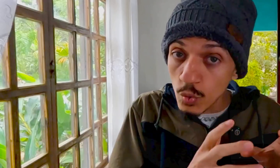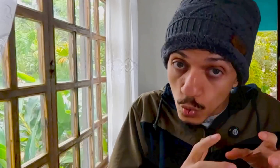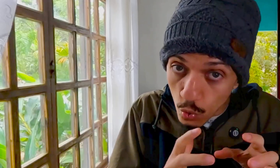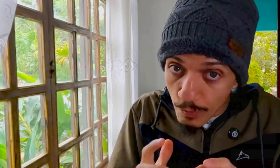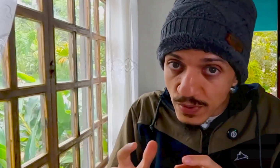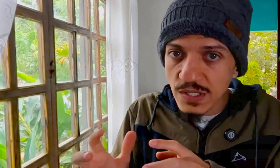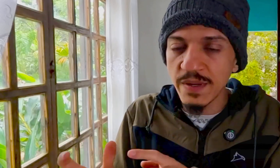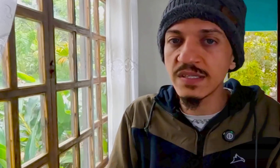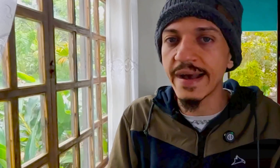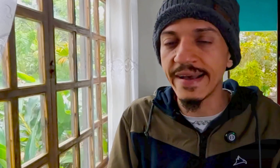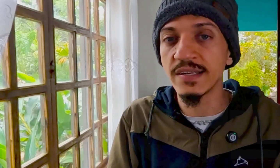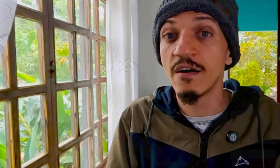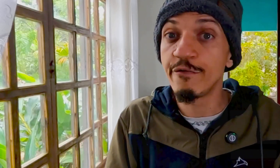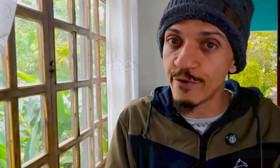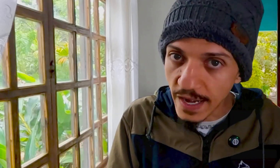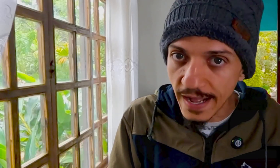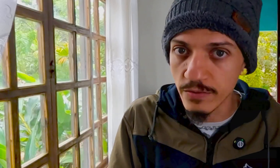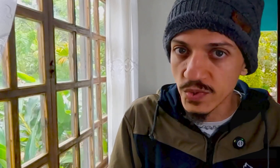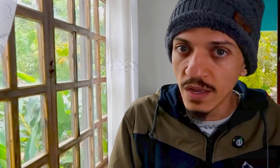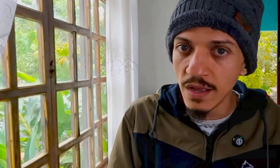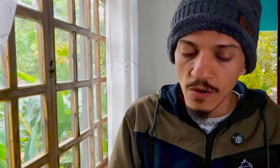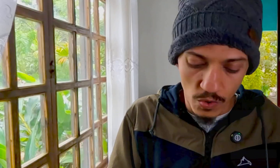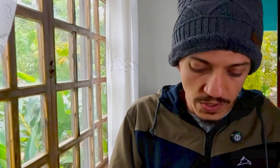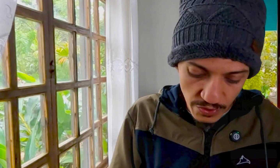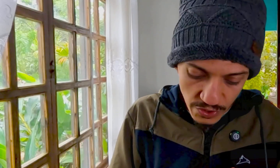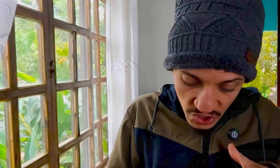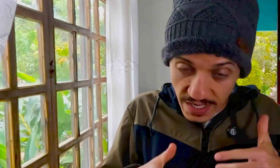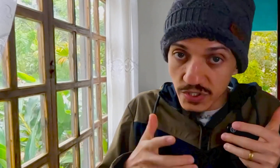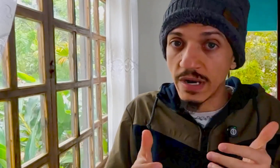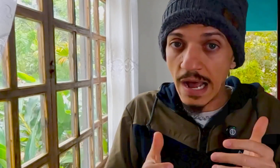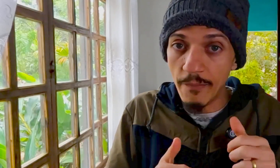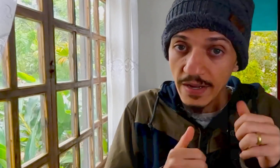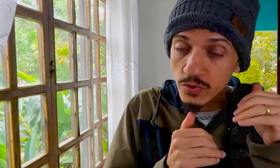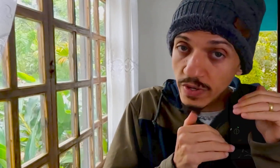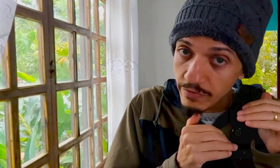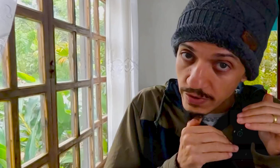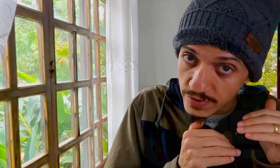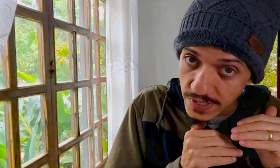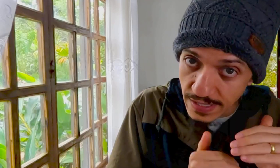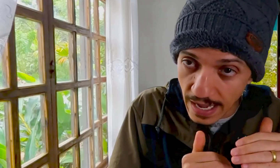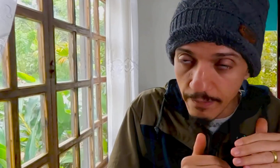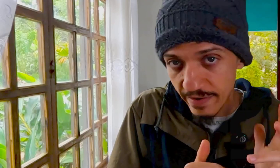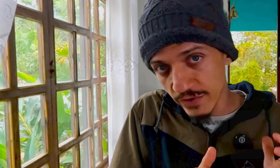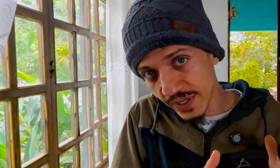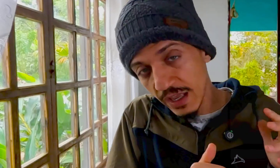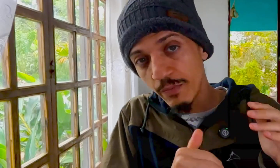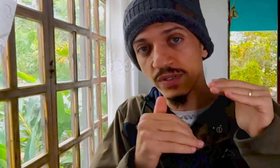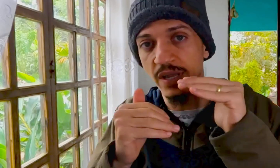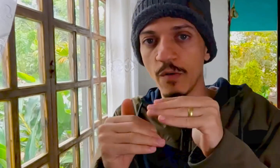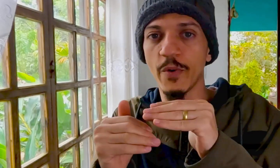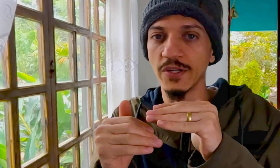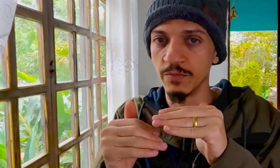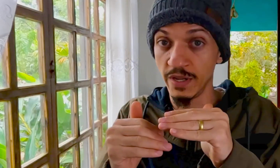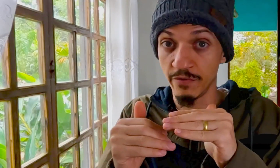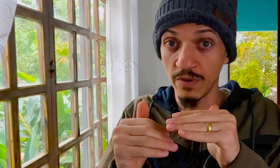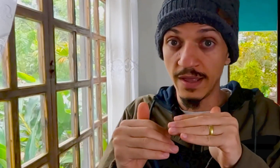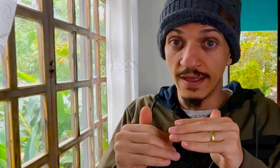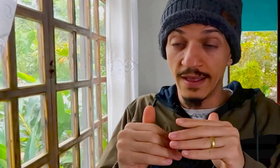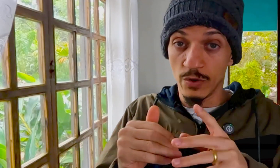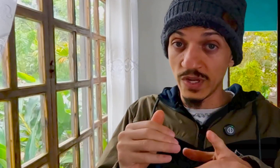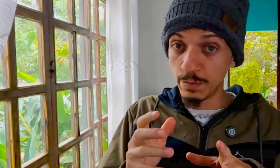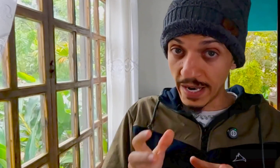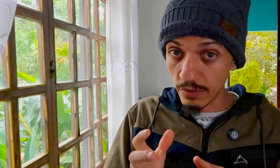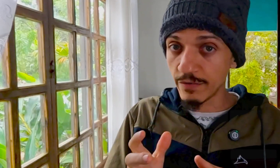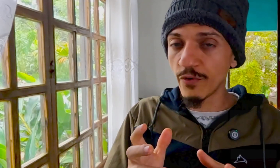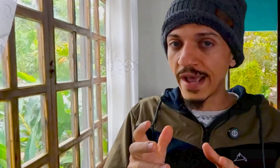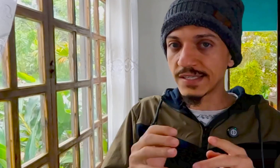tenho grupos especiais focados, onde eu vou te direcionar a partir do nível que você está para você ir para o seu próximo nível.